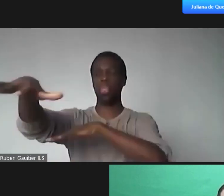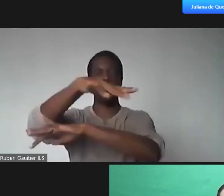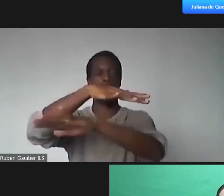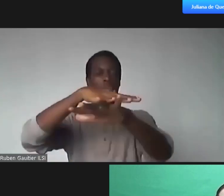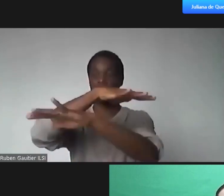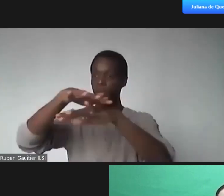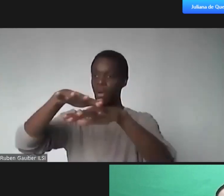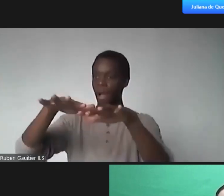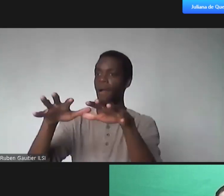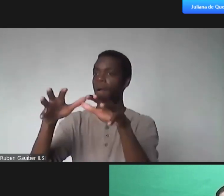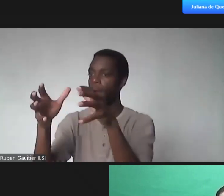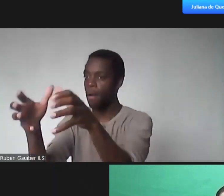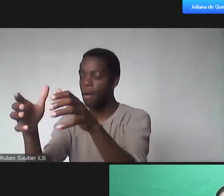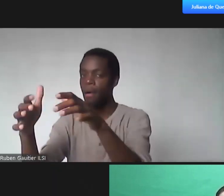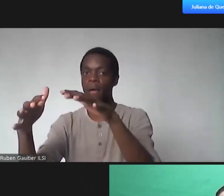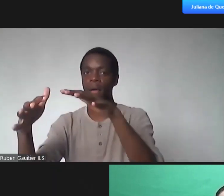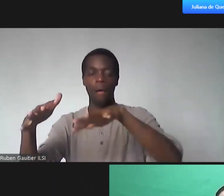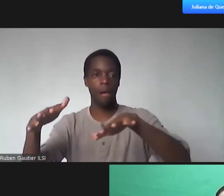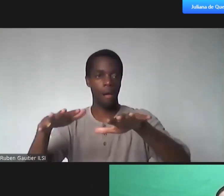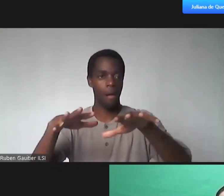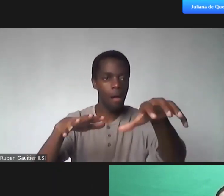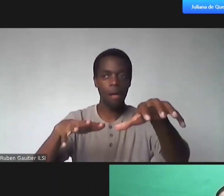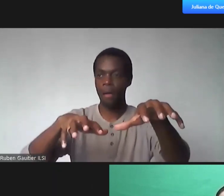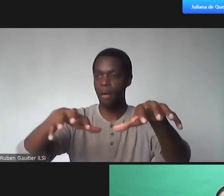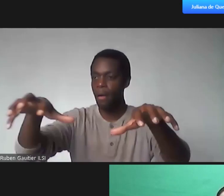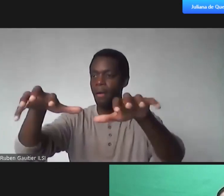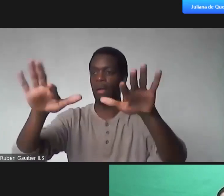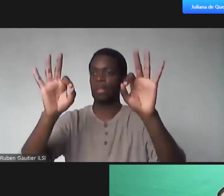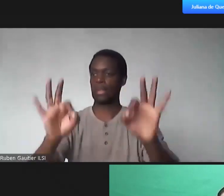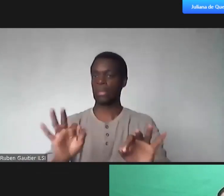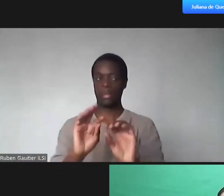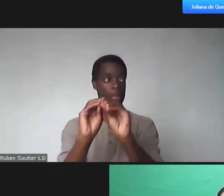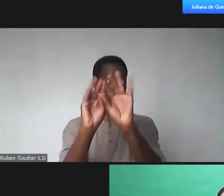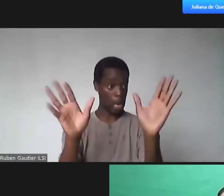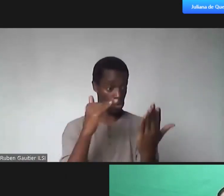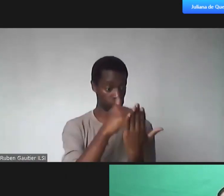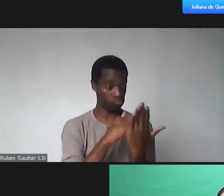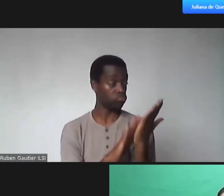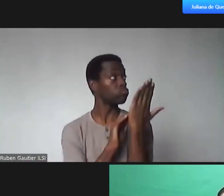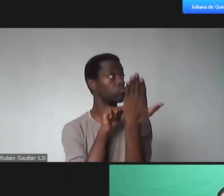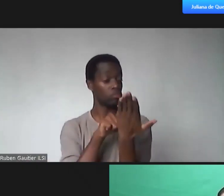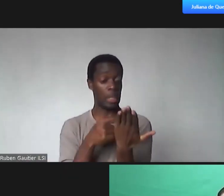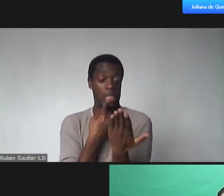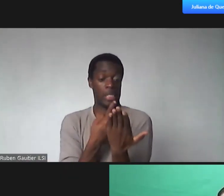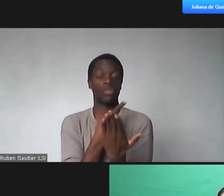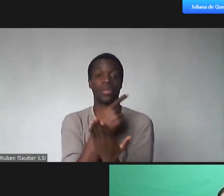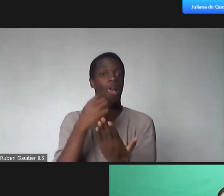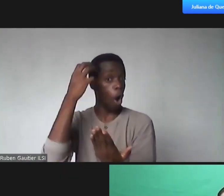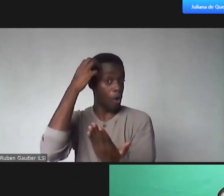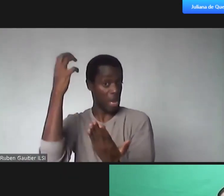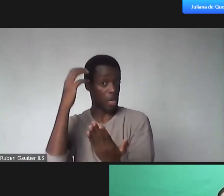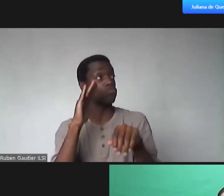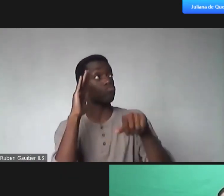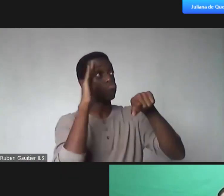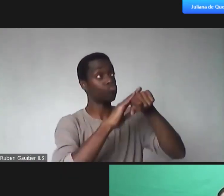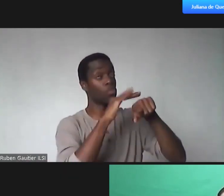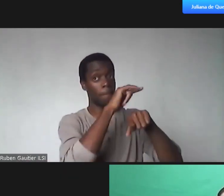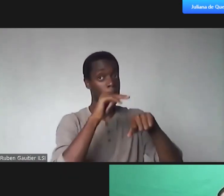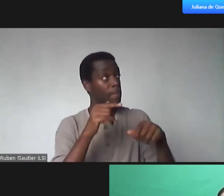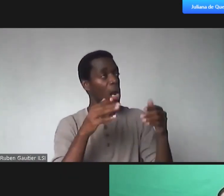sirve también la Oficina de Estadística Pública, porque tenemos que hacer esto mismo y es la función que tenemos. Por otro lado,